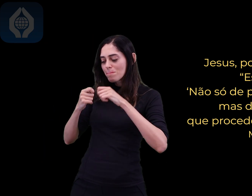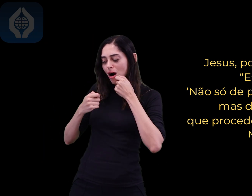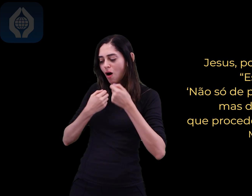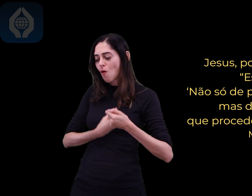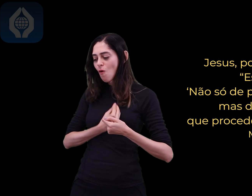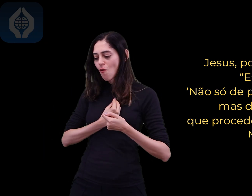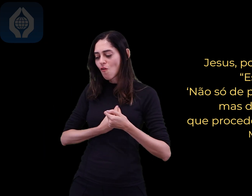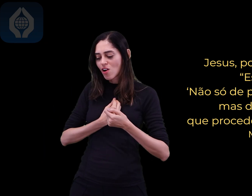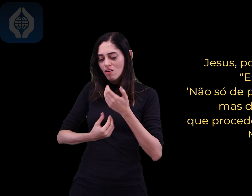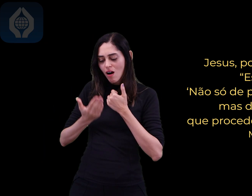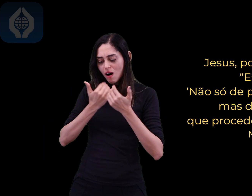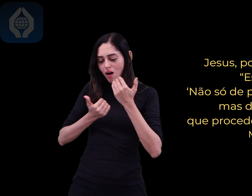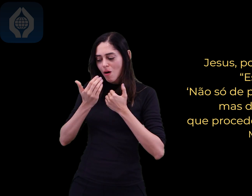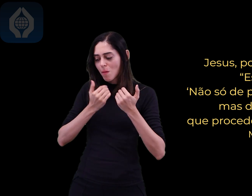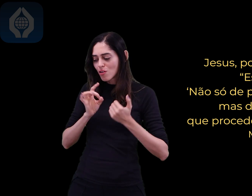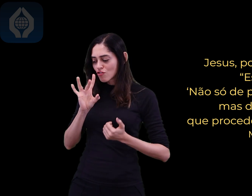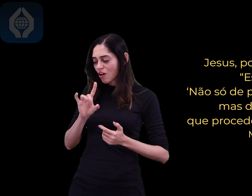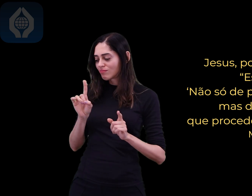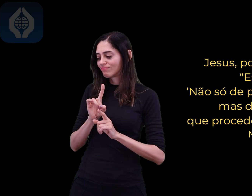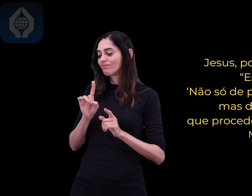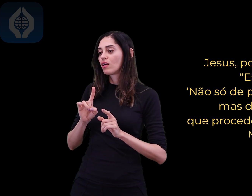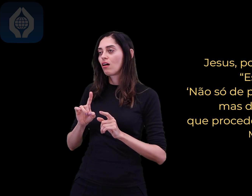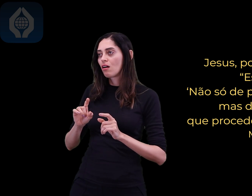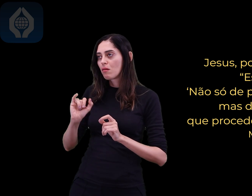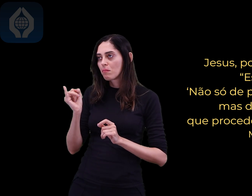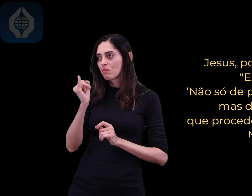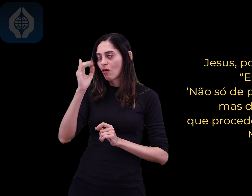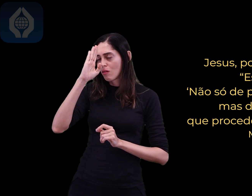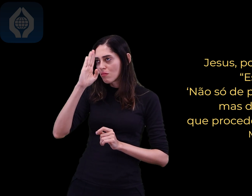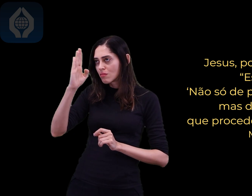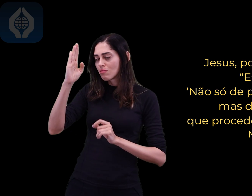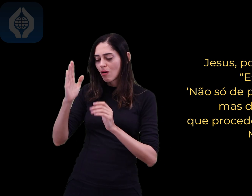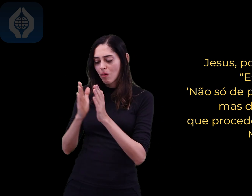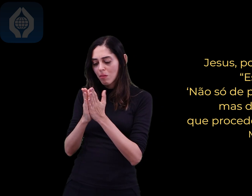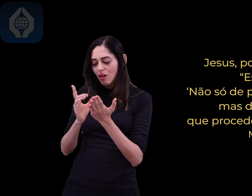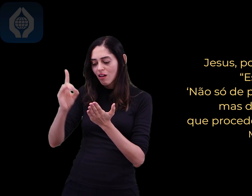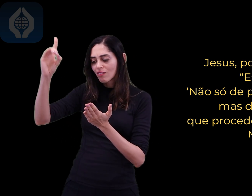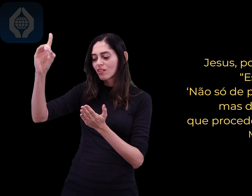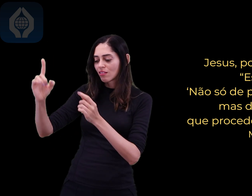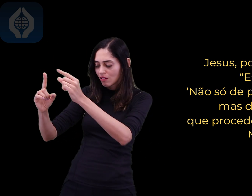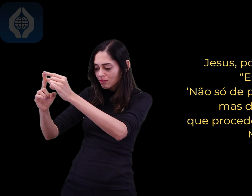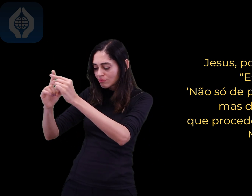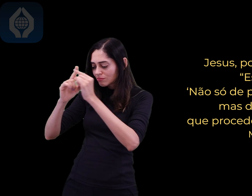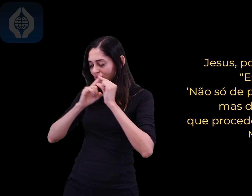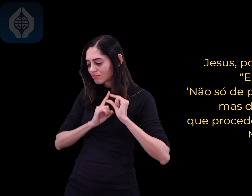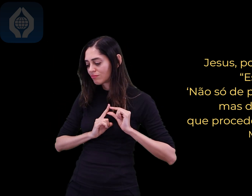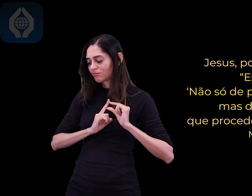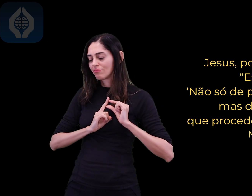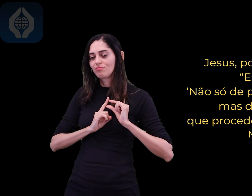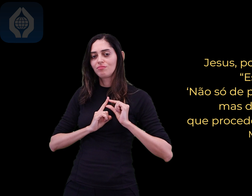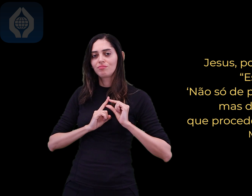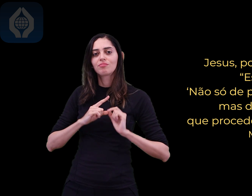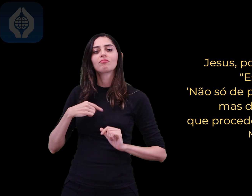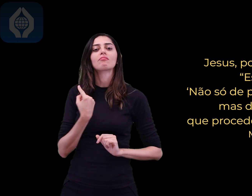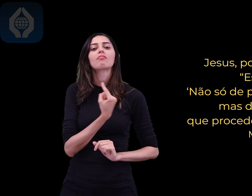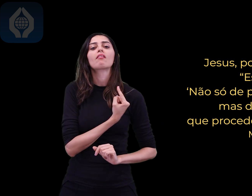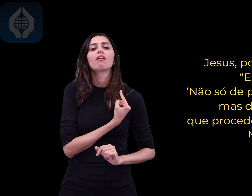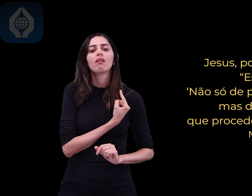escrito: não só de pão viverá o homem, mas de toda a palavra que procede da boca de Deus. Nós precisamos